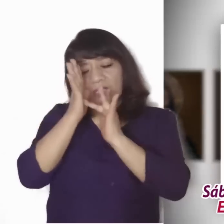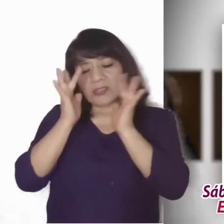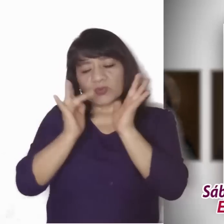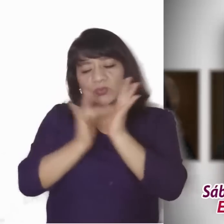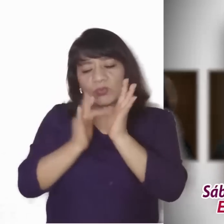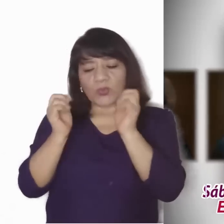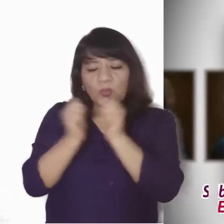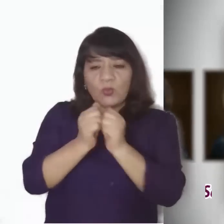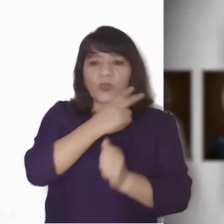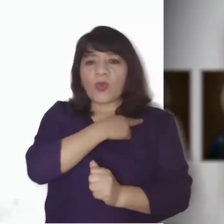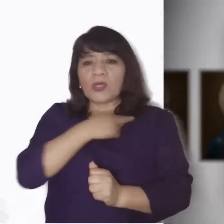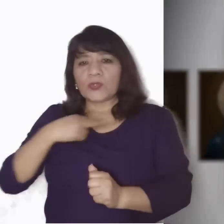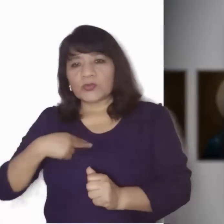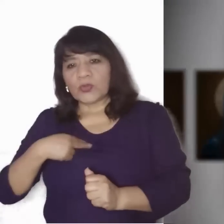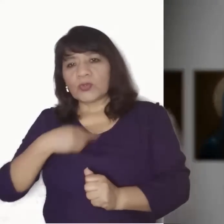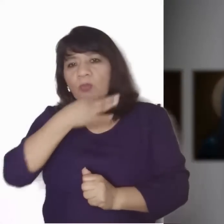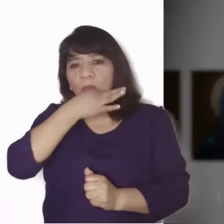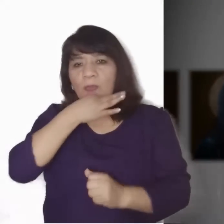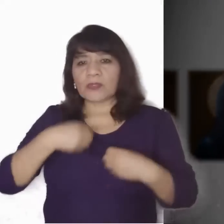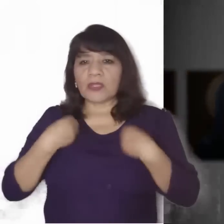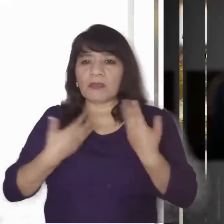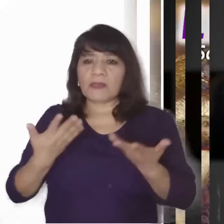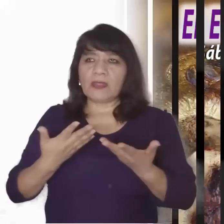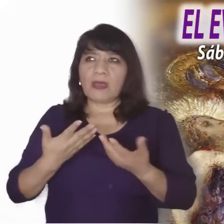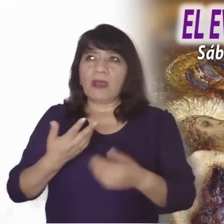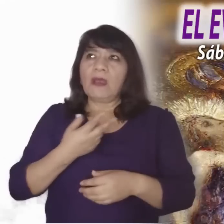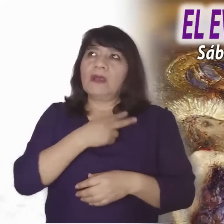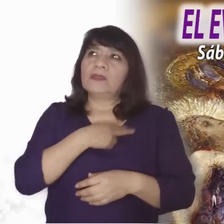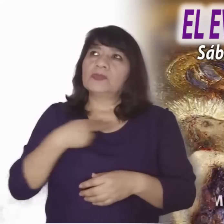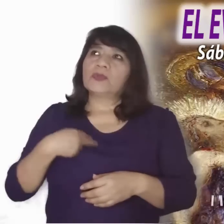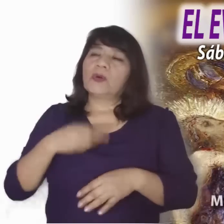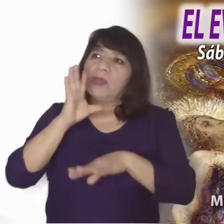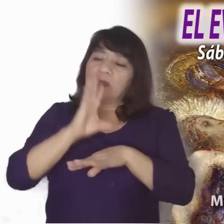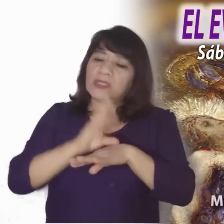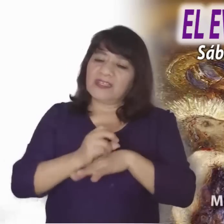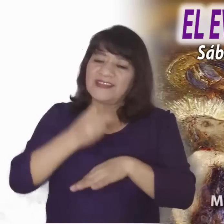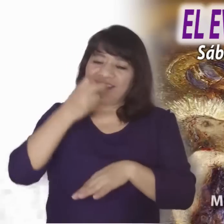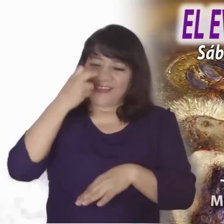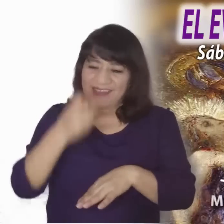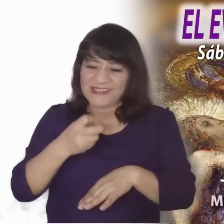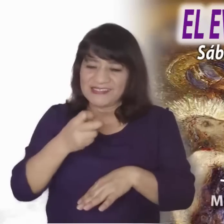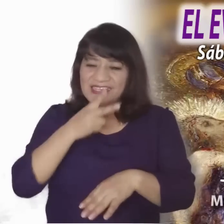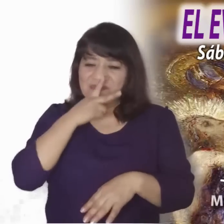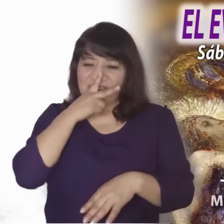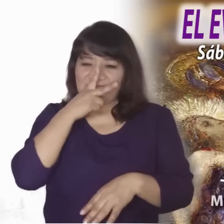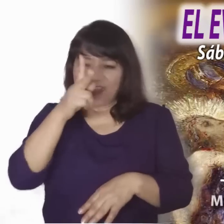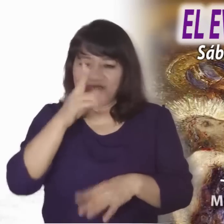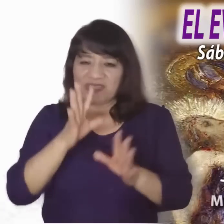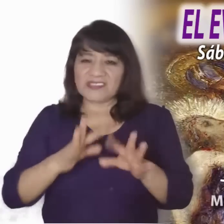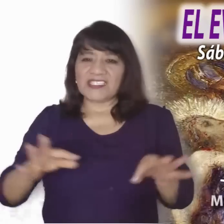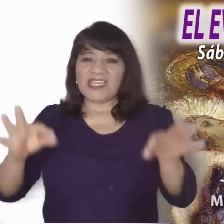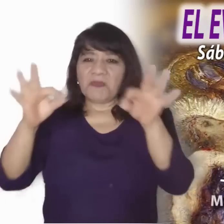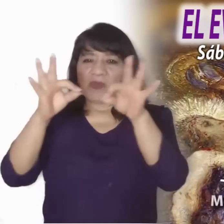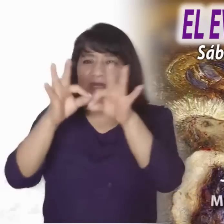nosotros. Dejar que cada una de las palabras, sobre todo aquellas más significativas para